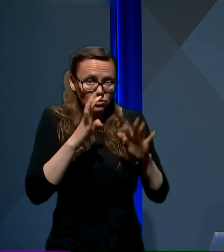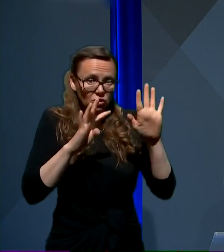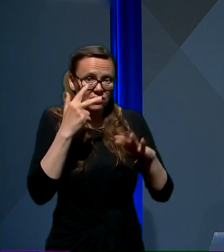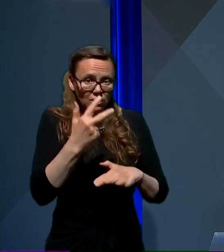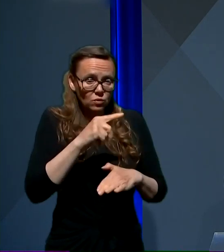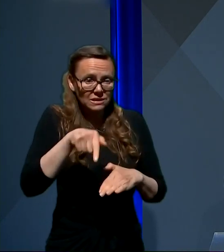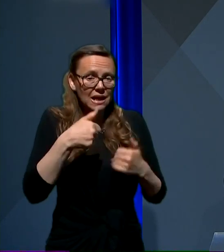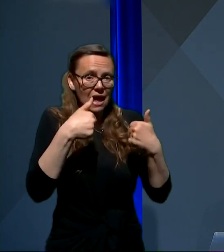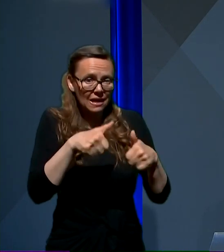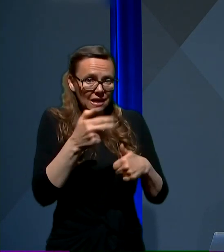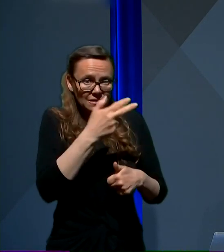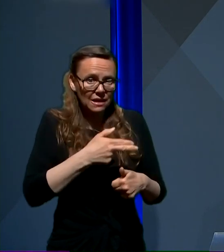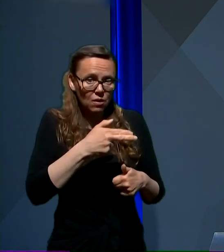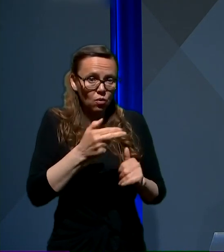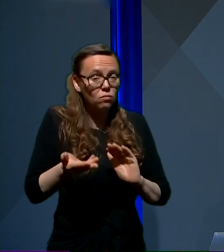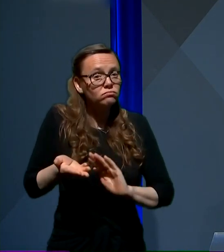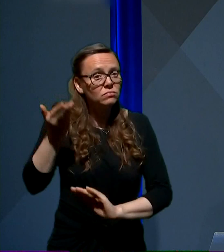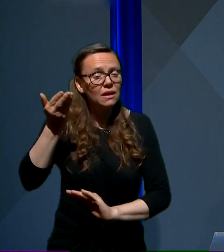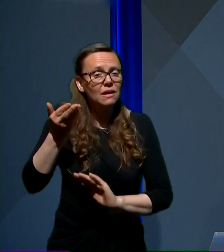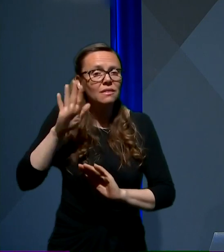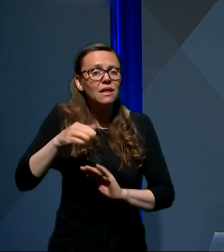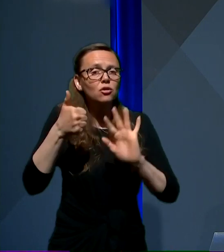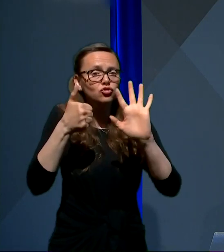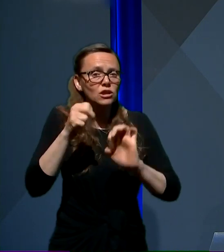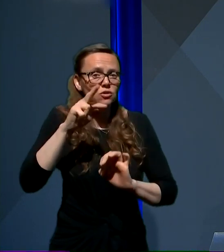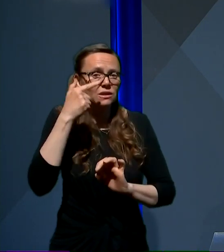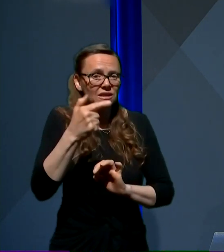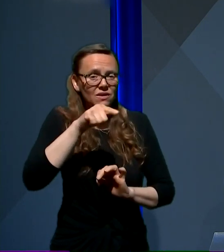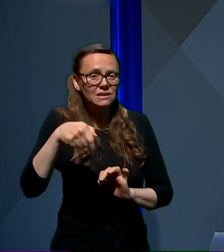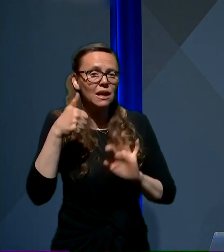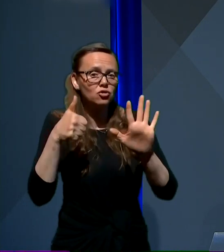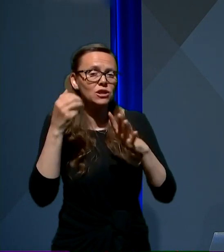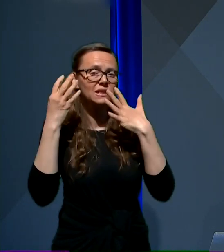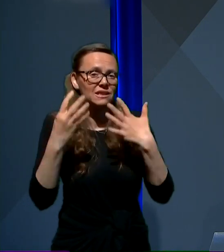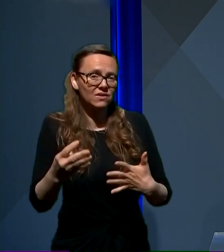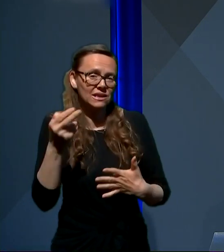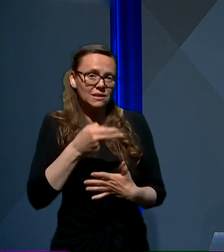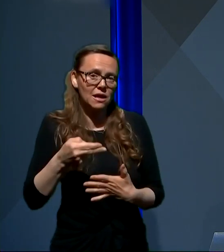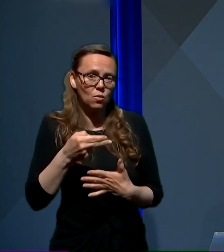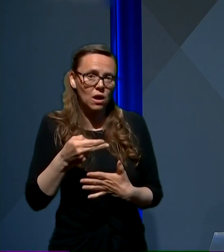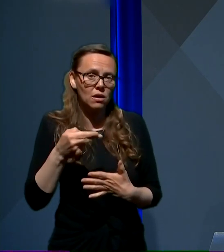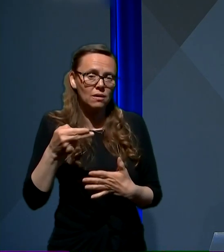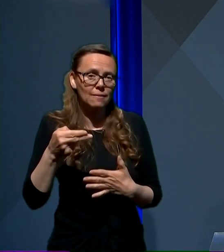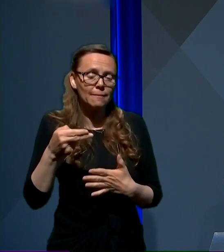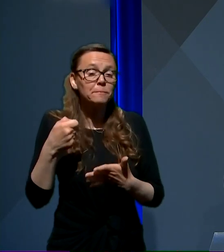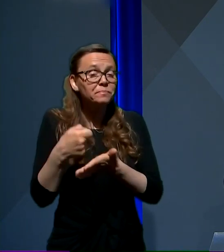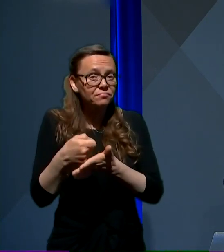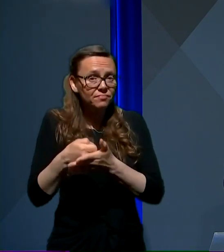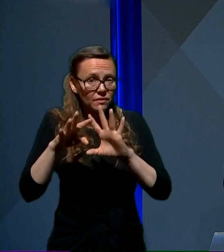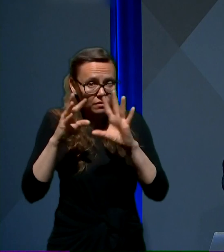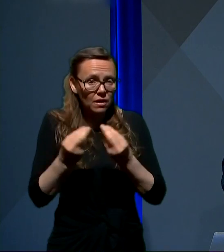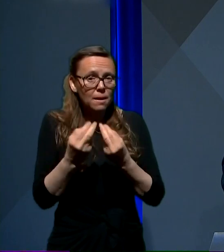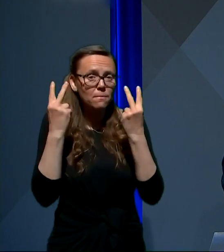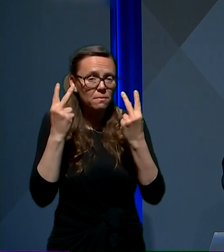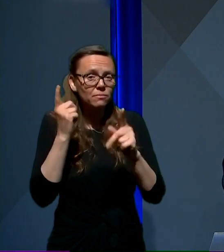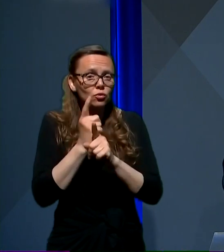589,11 evra dvigajo na 623,96 evra. Znesek, kar je tudi pomembno, velja tudi